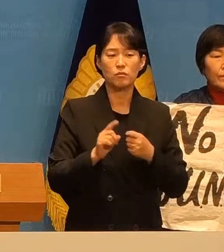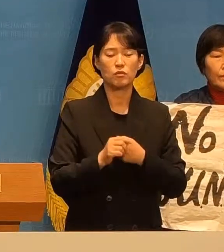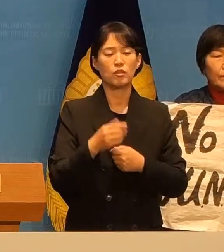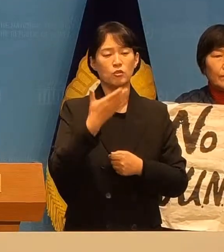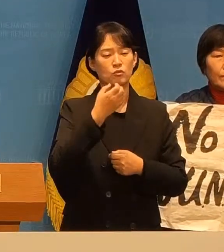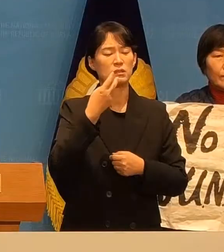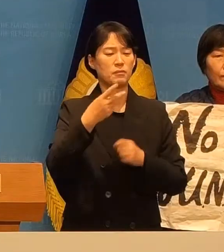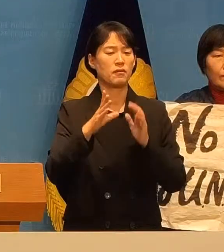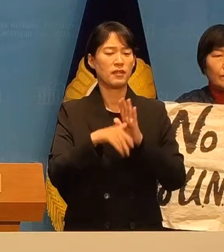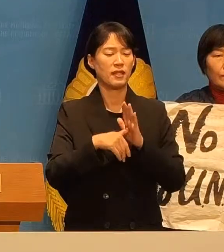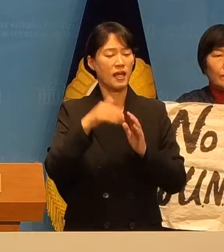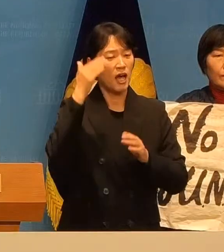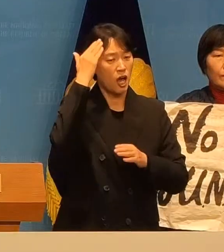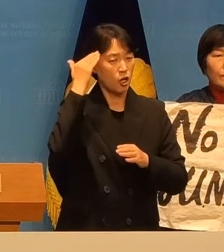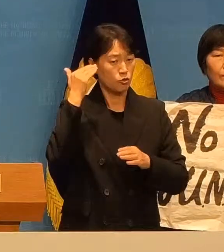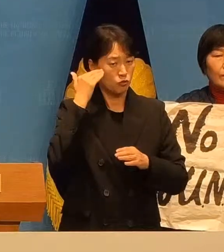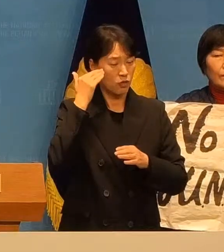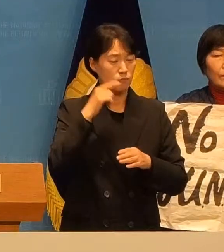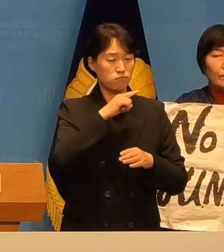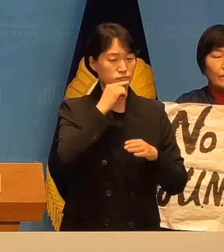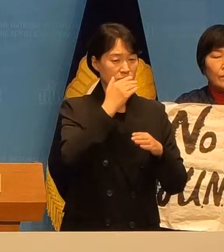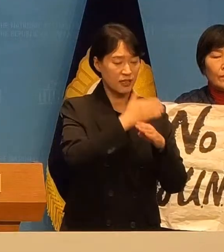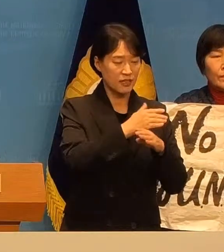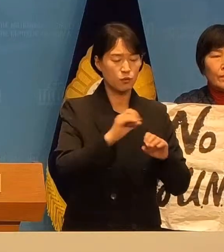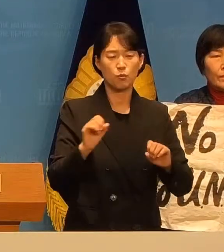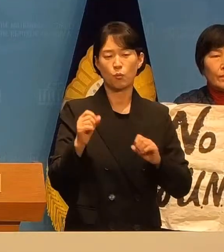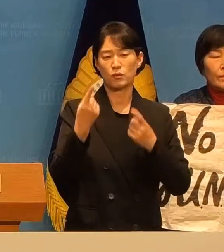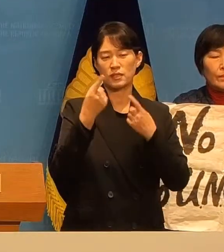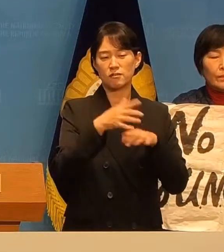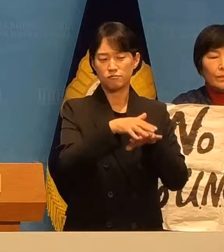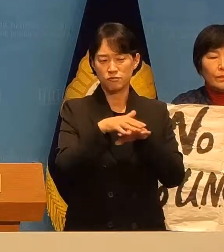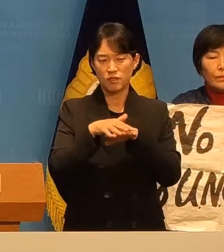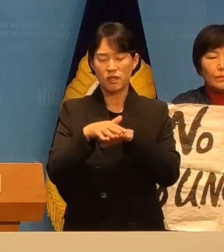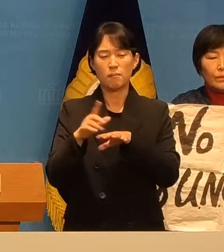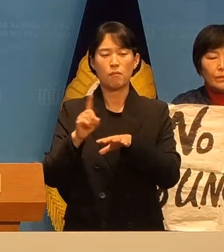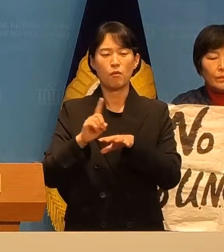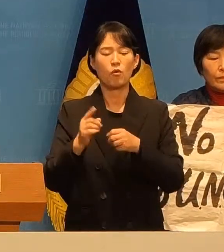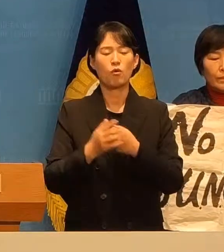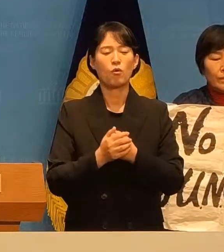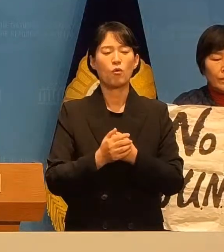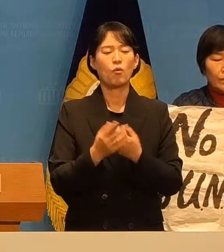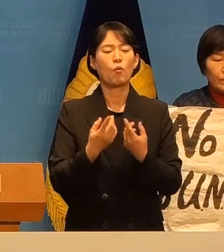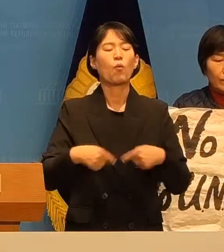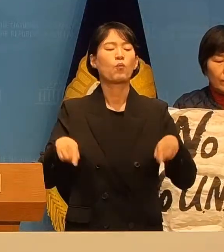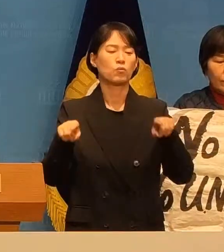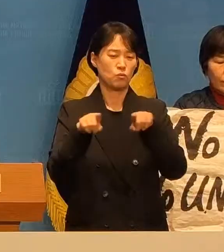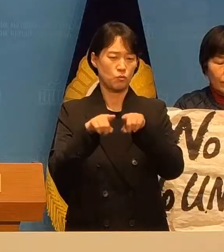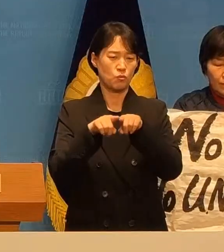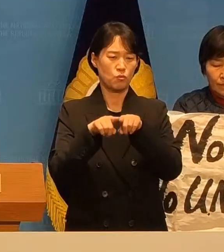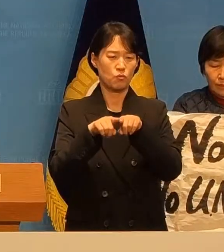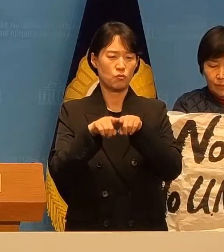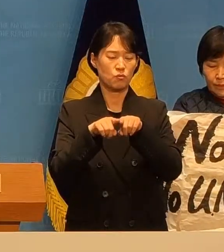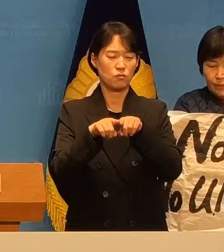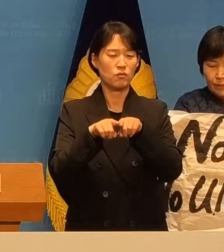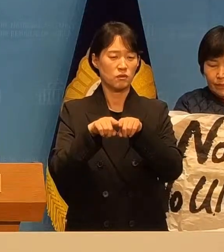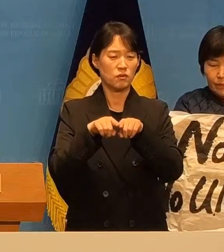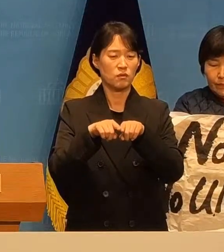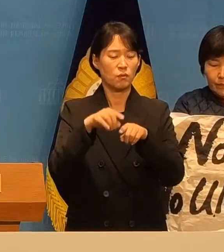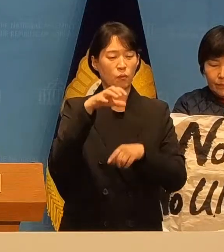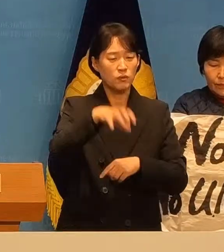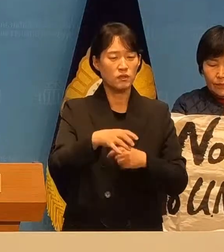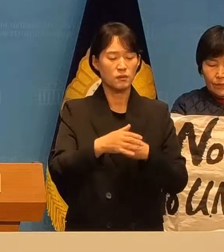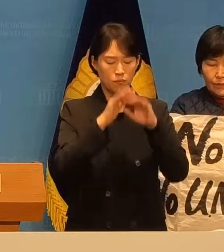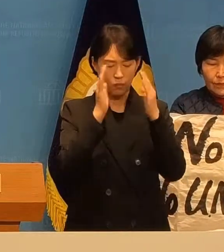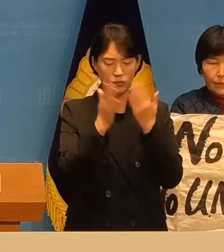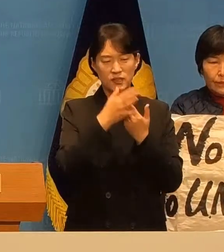92년 남북한이 동시에 구성한 남북 군사공동위에다가 UNC가 갖고 있는 모든